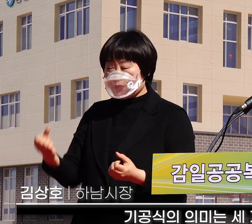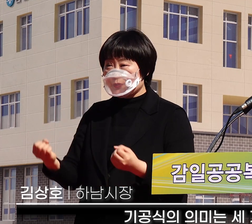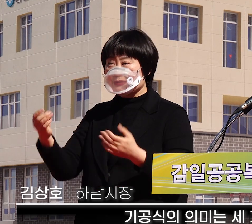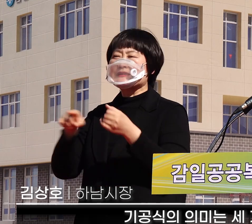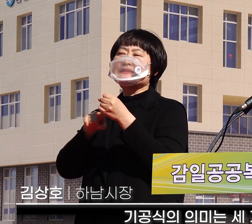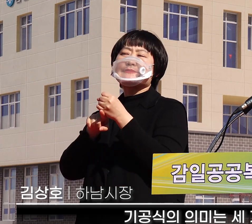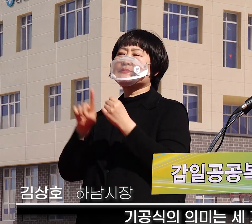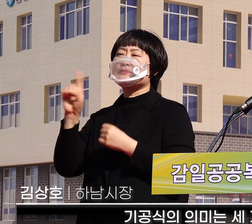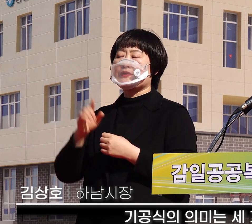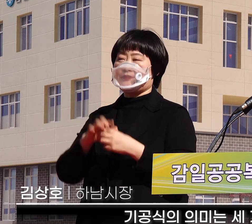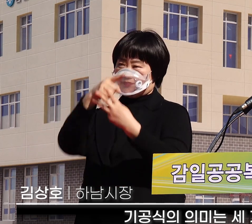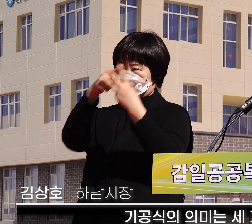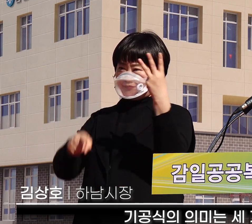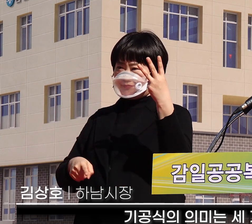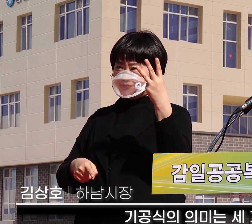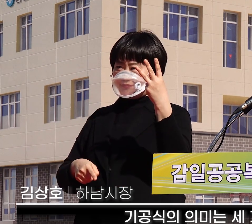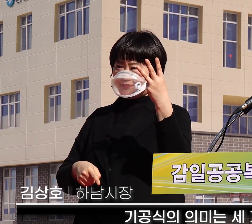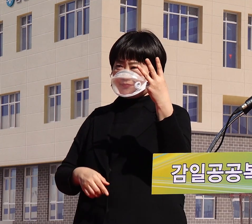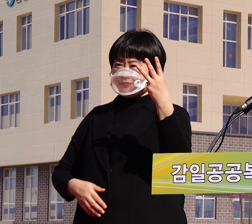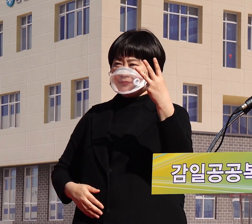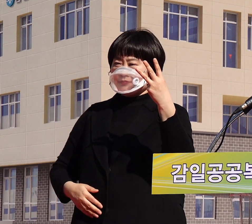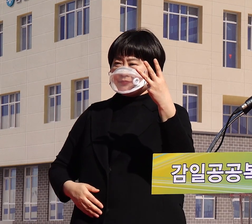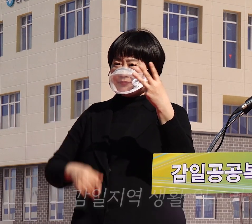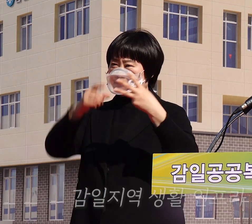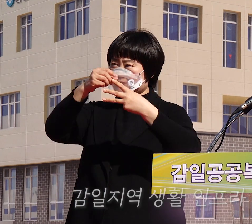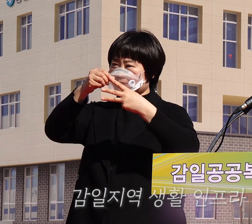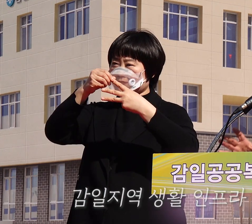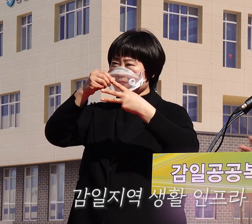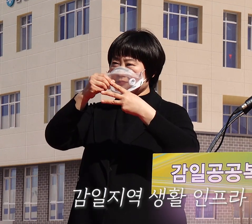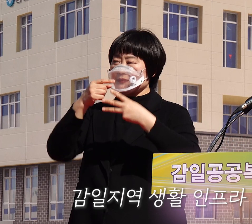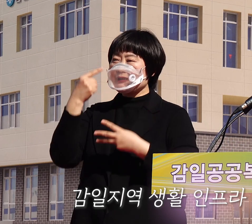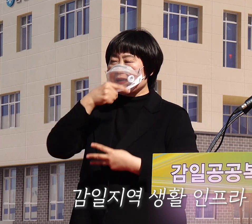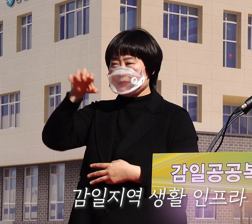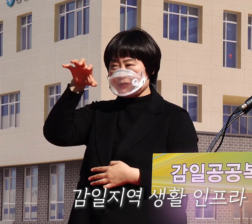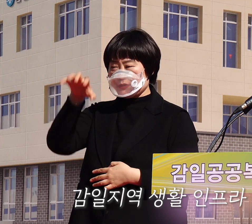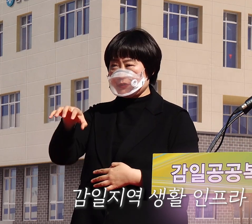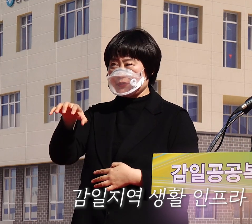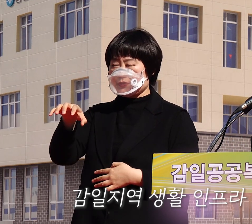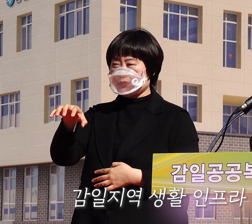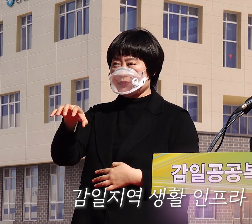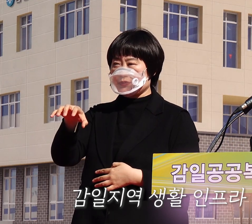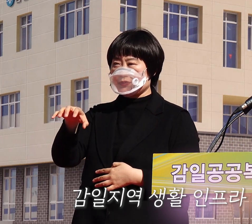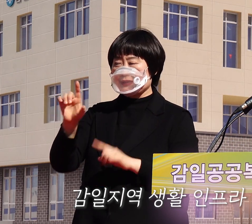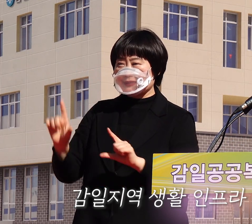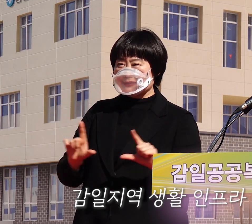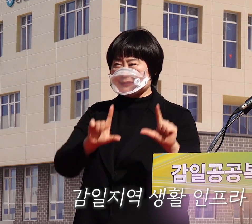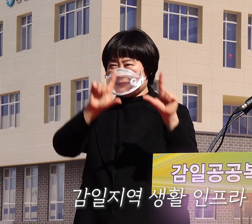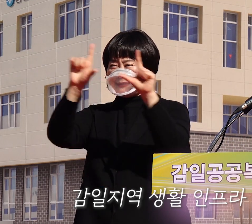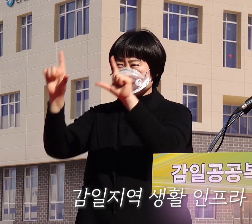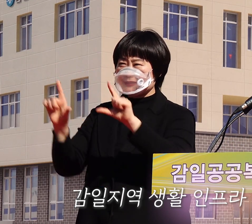의미는 세 가지라고 생각합니다. 첫째, 가밀 지역의 생활